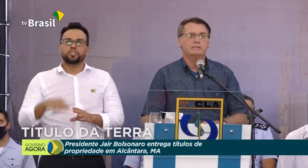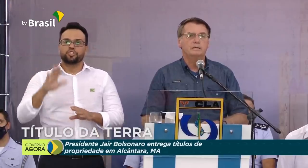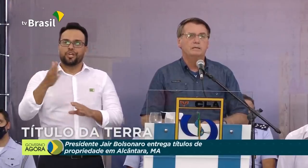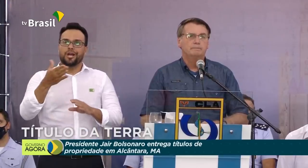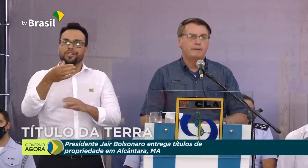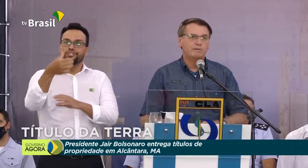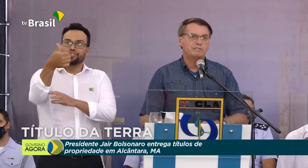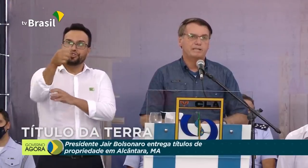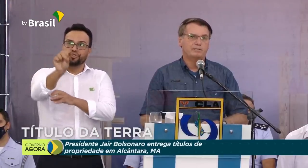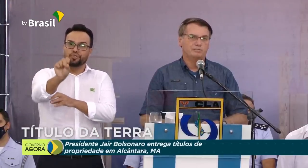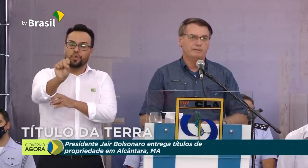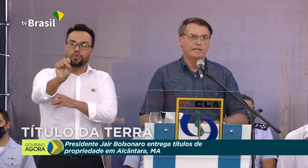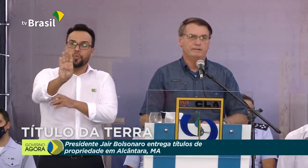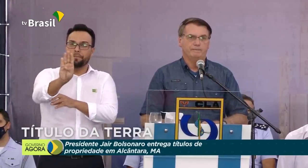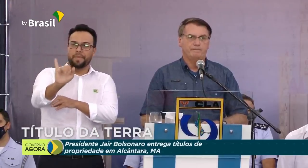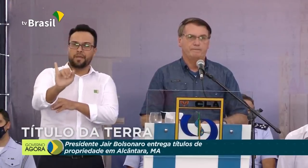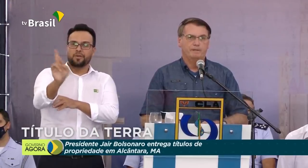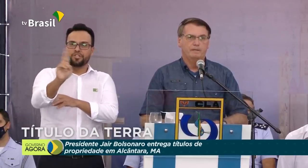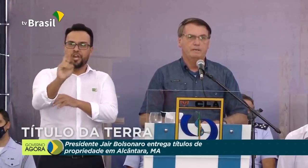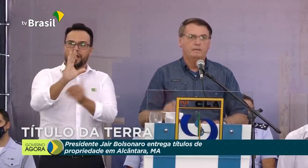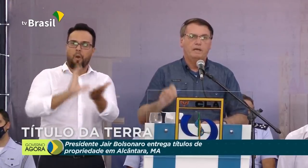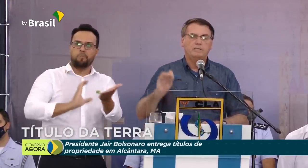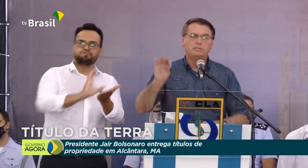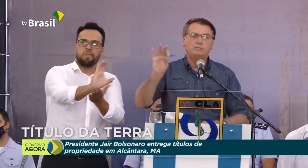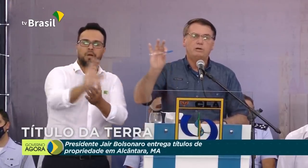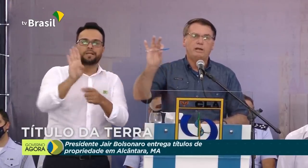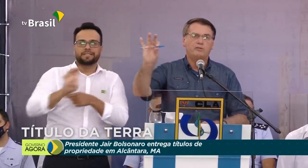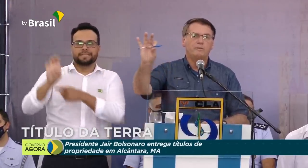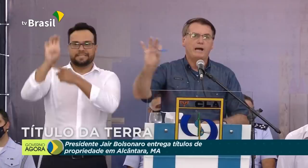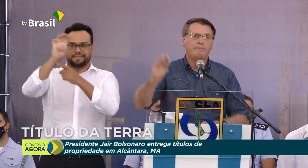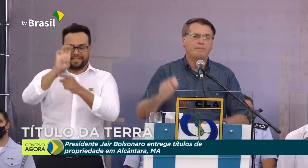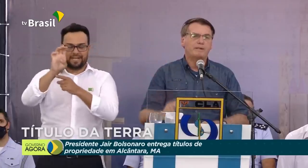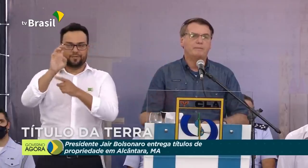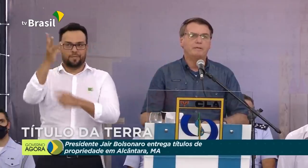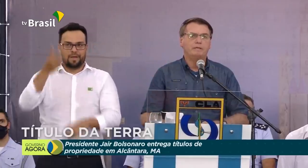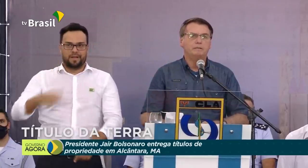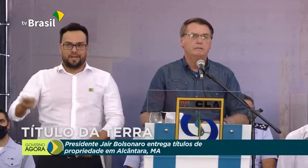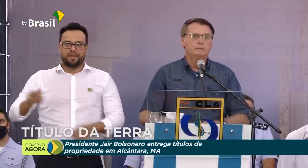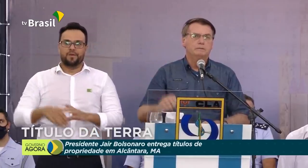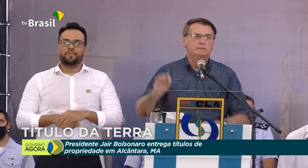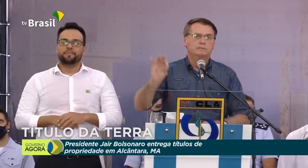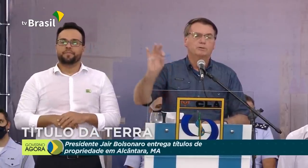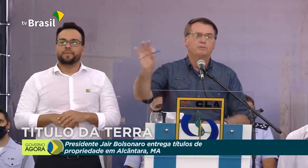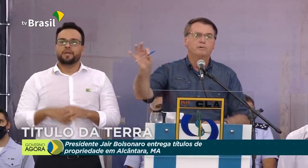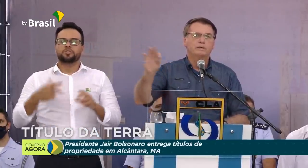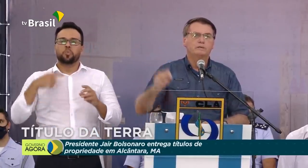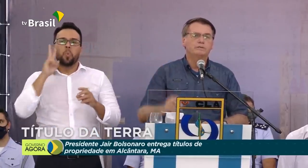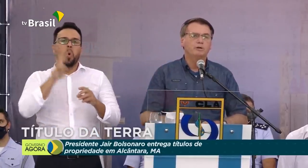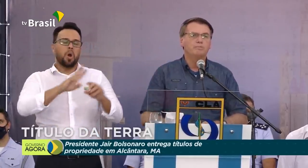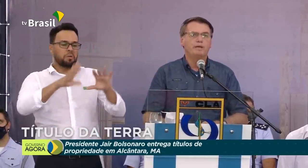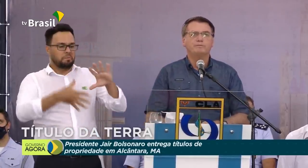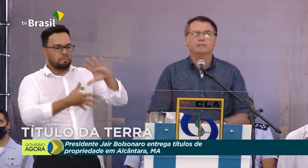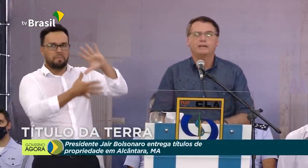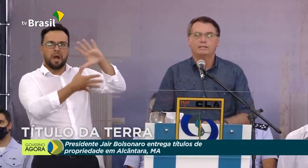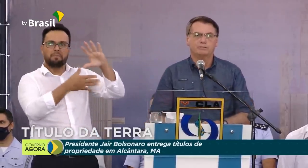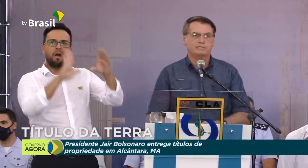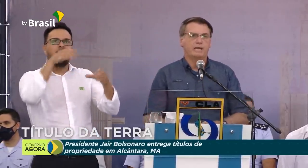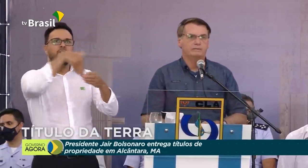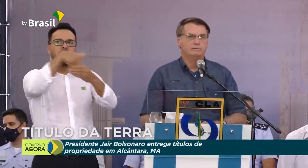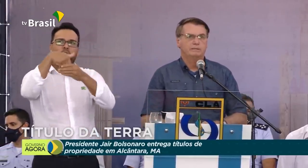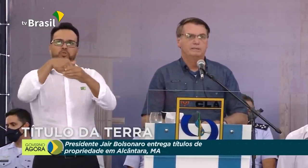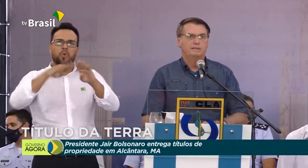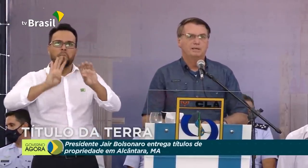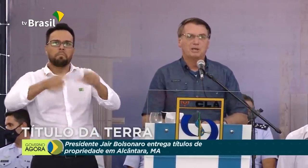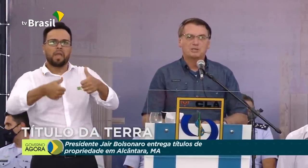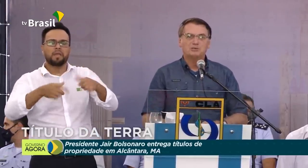reais para o estado do Maranhão. A gente não olha no mapa para saber se eu fui ou não bem votado no